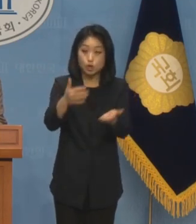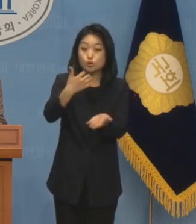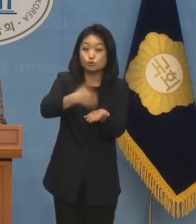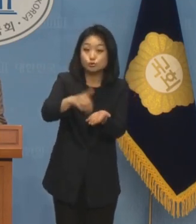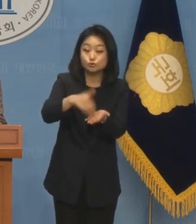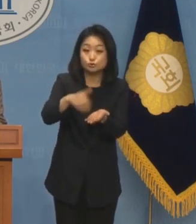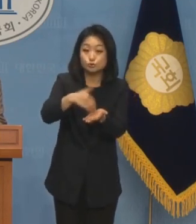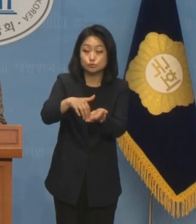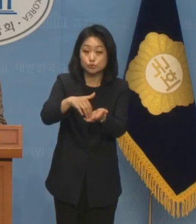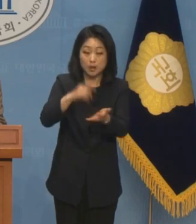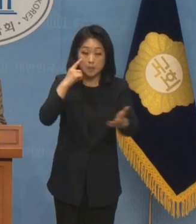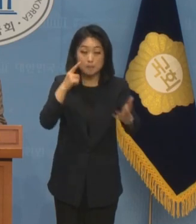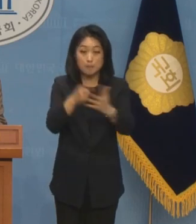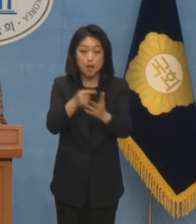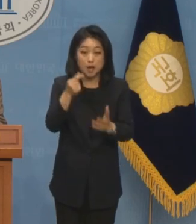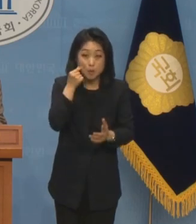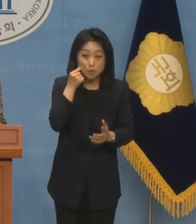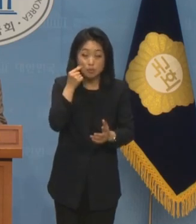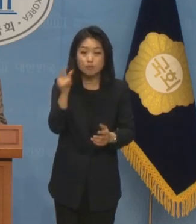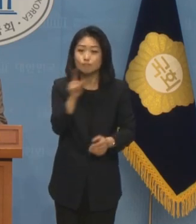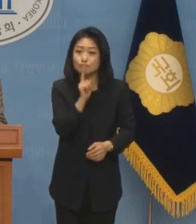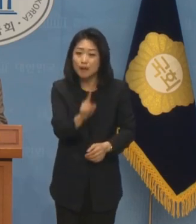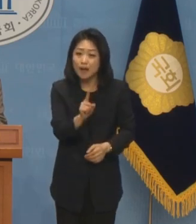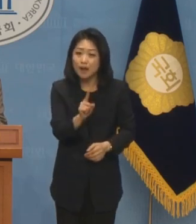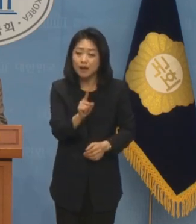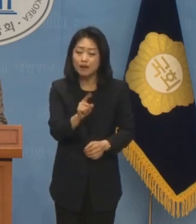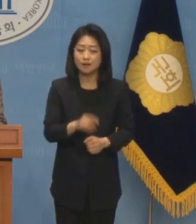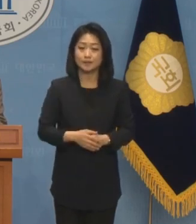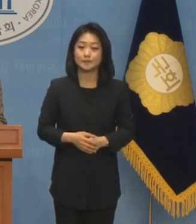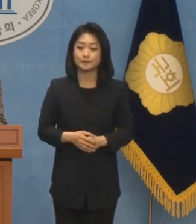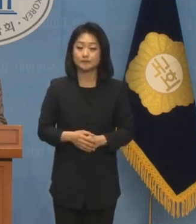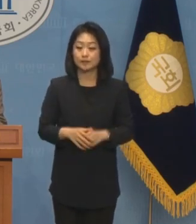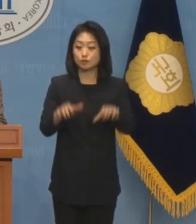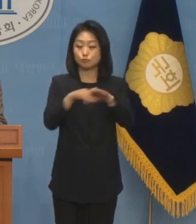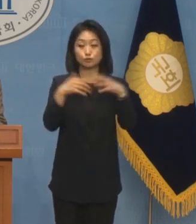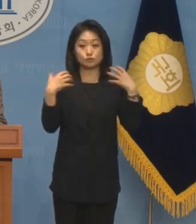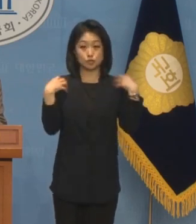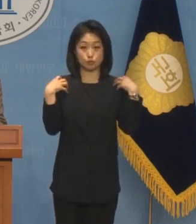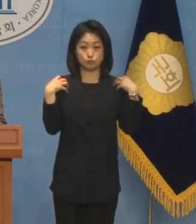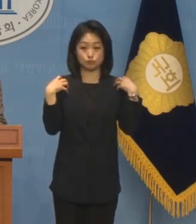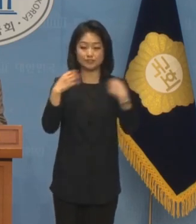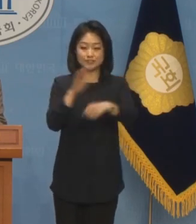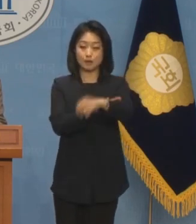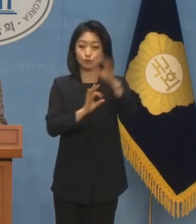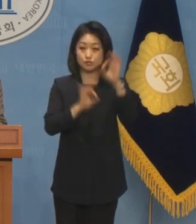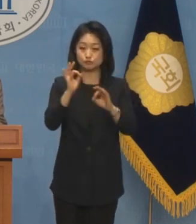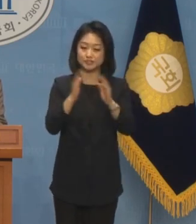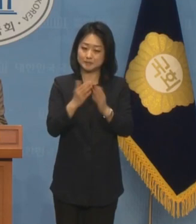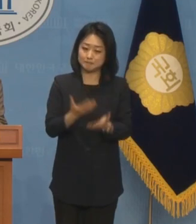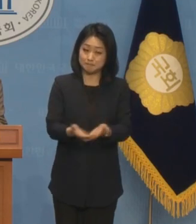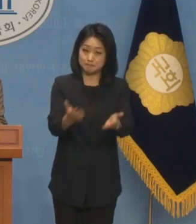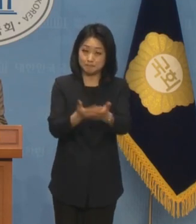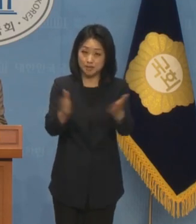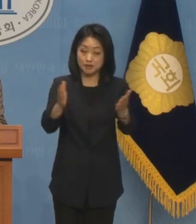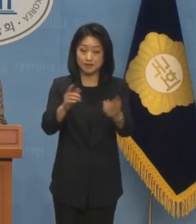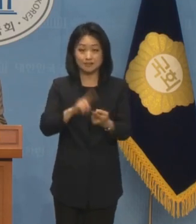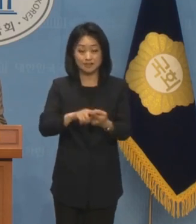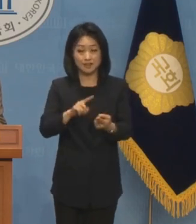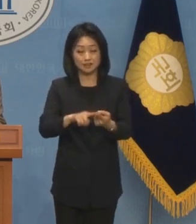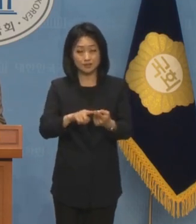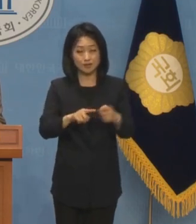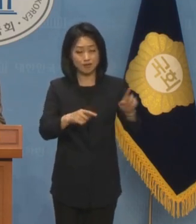수치를 예상하지 못했다고요 정부 으로 공급량이 늘어난 것을 부정하고 싶었던